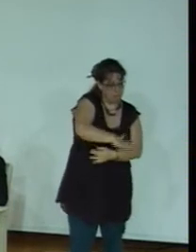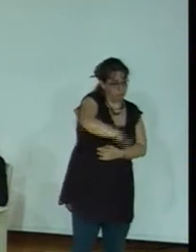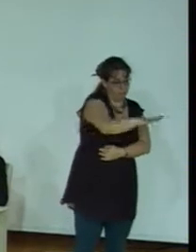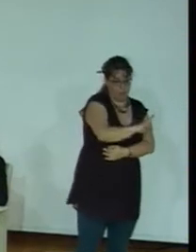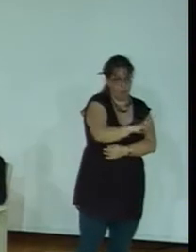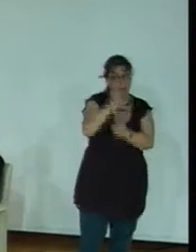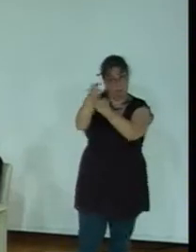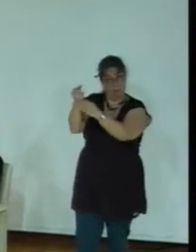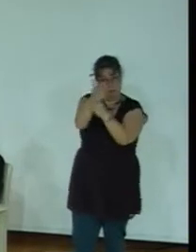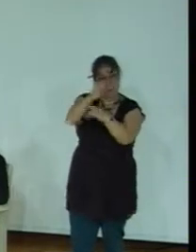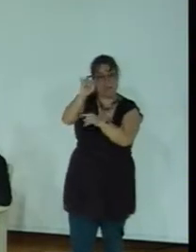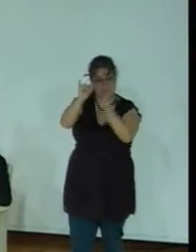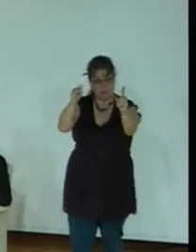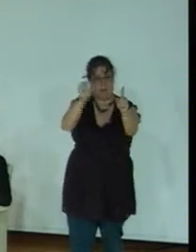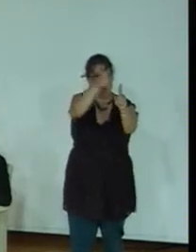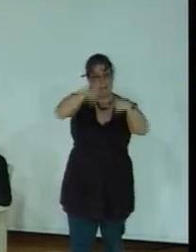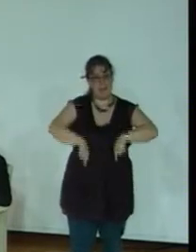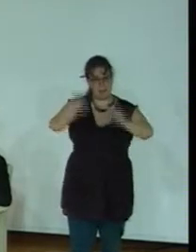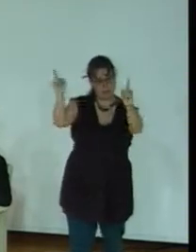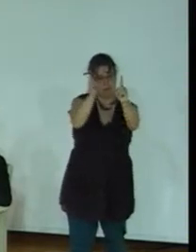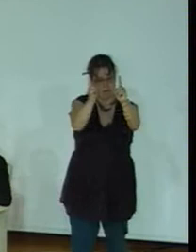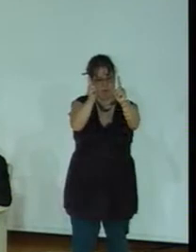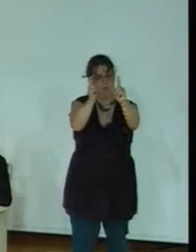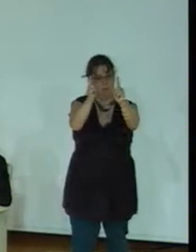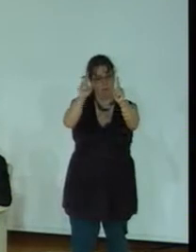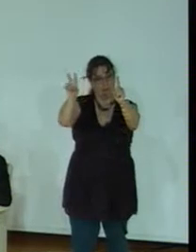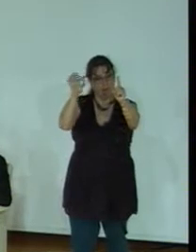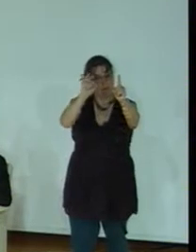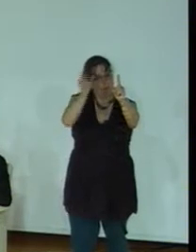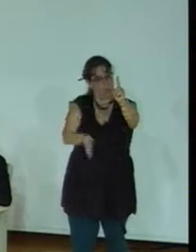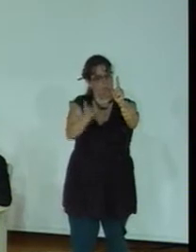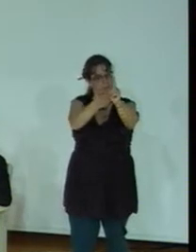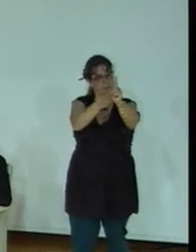ministre, point. Et là, on en revient un petit peu à la même chose avec une loi dont